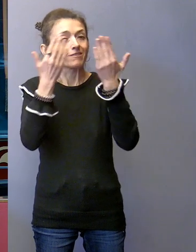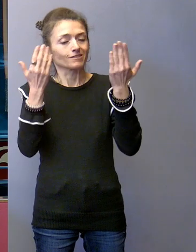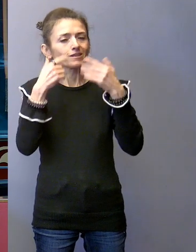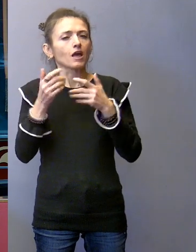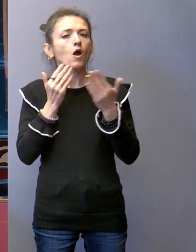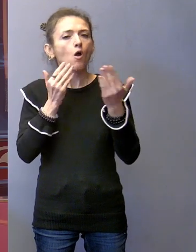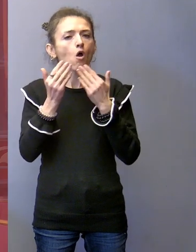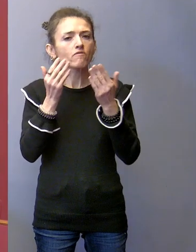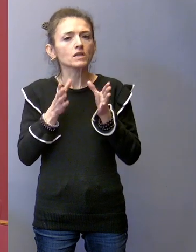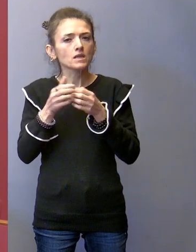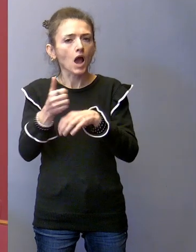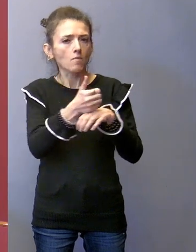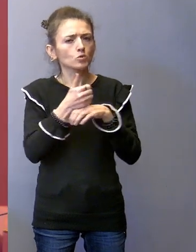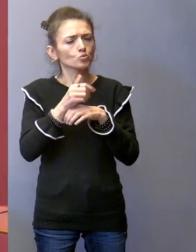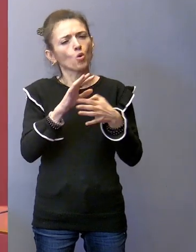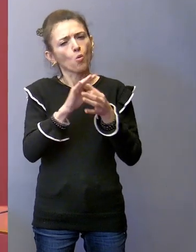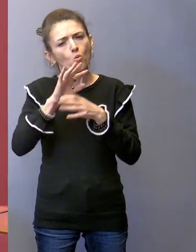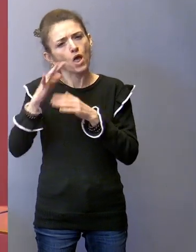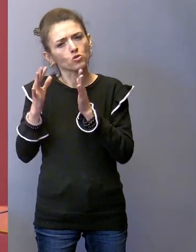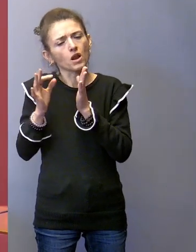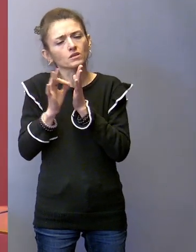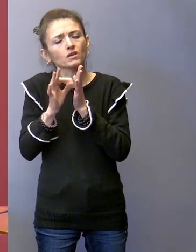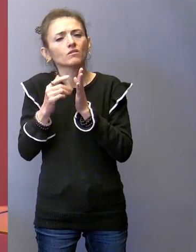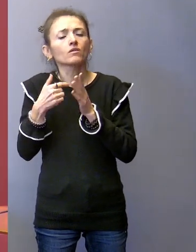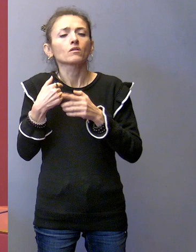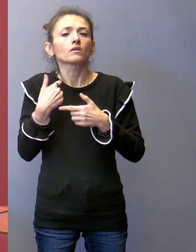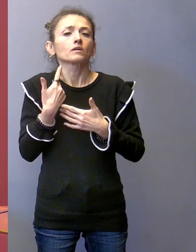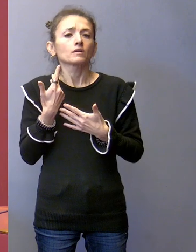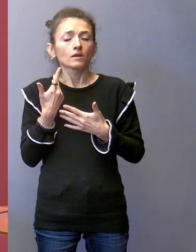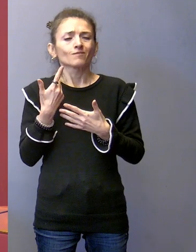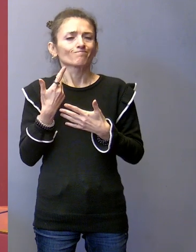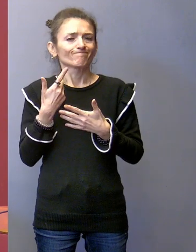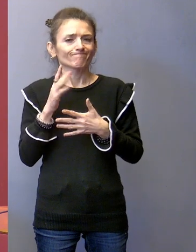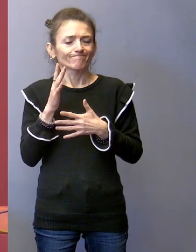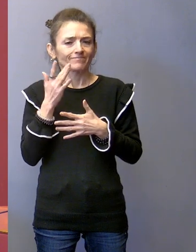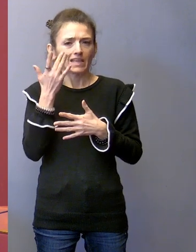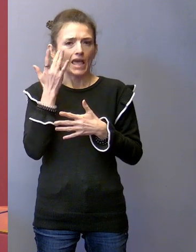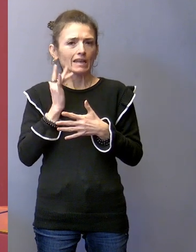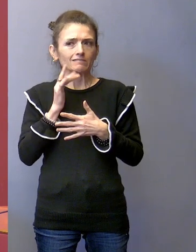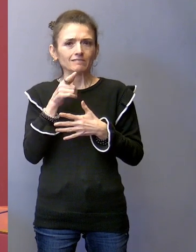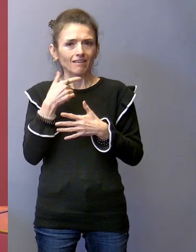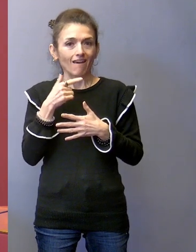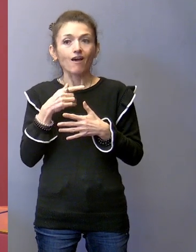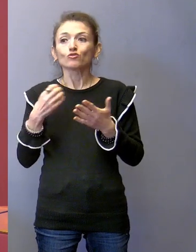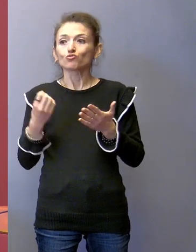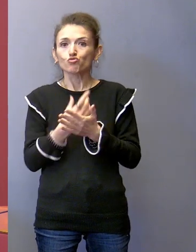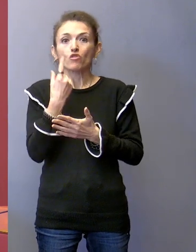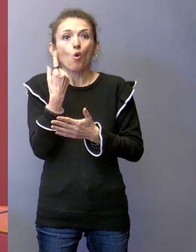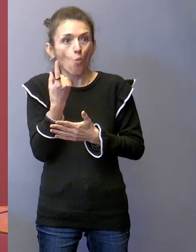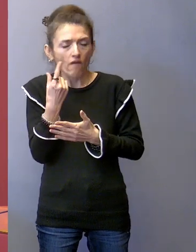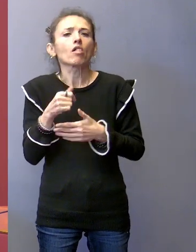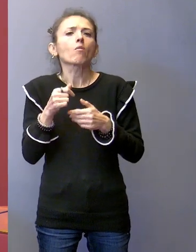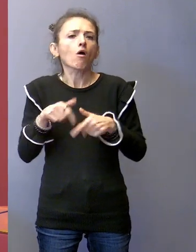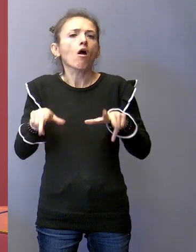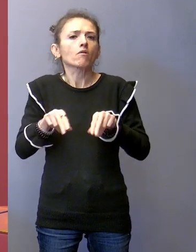capigruppo su un altro articolo volevo un attimino perché se no rischiamo di creare dei precedenti e poi continuiamo ad